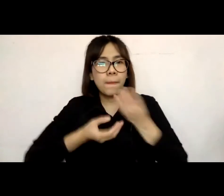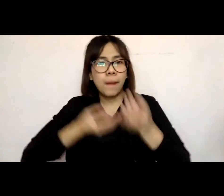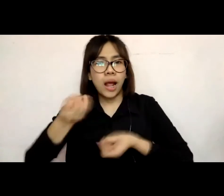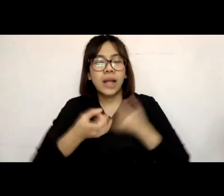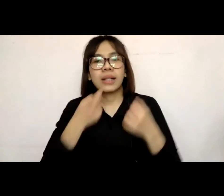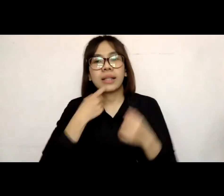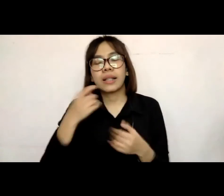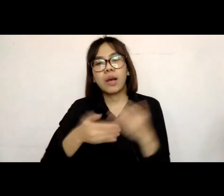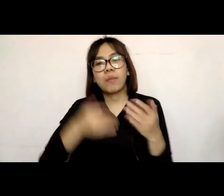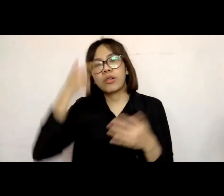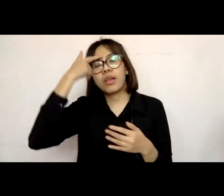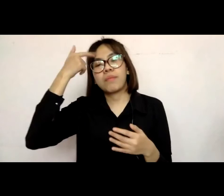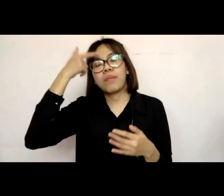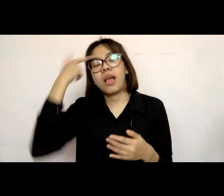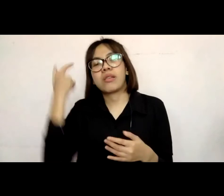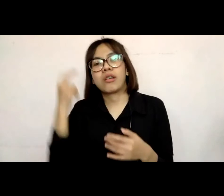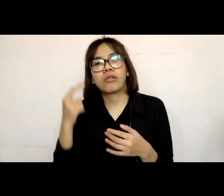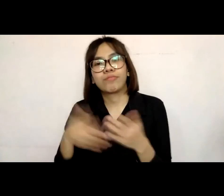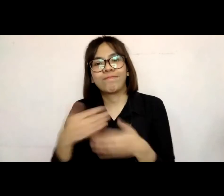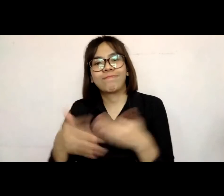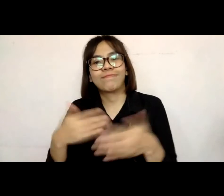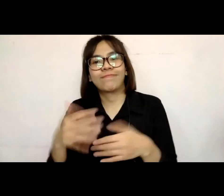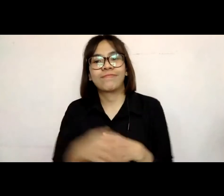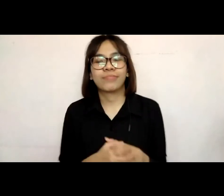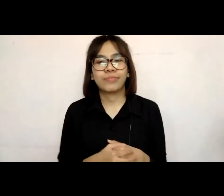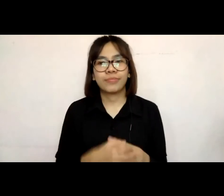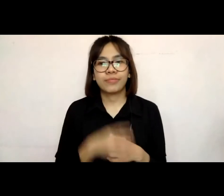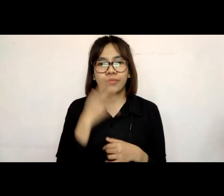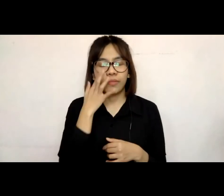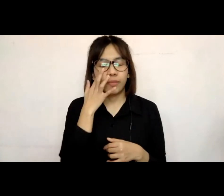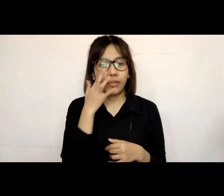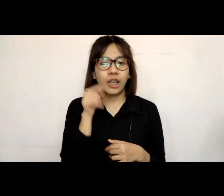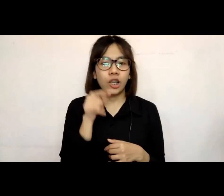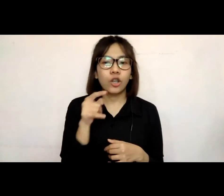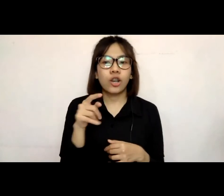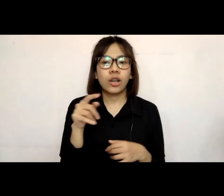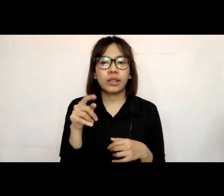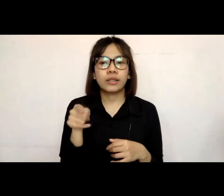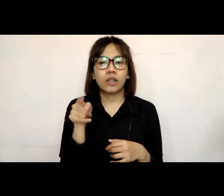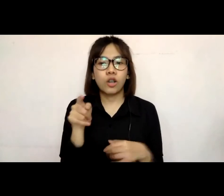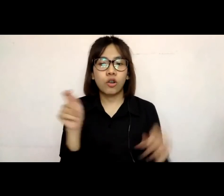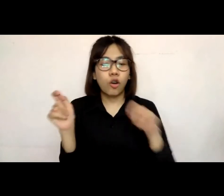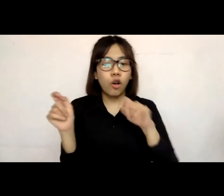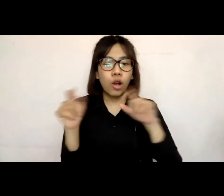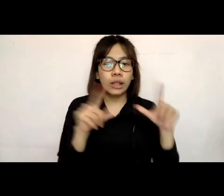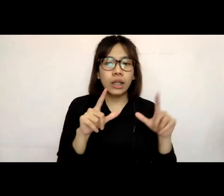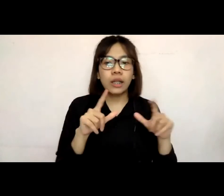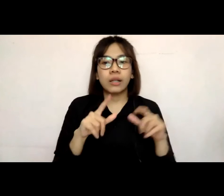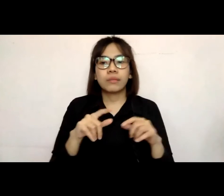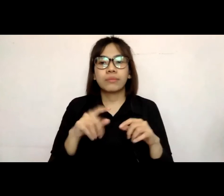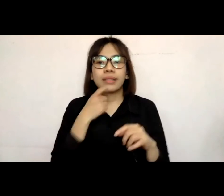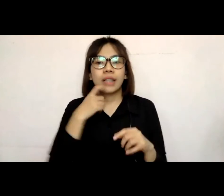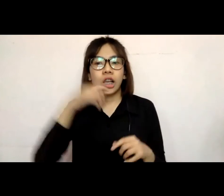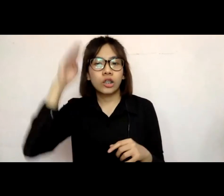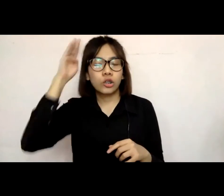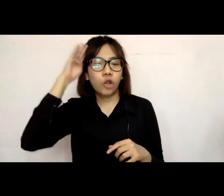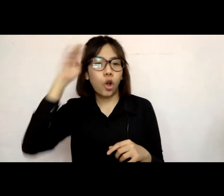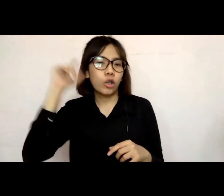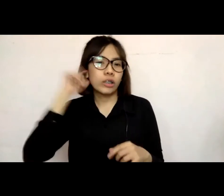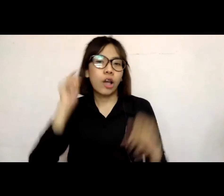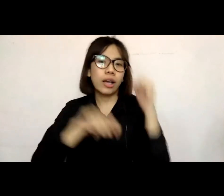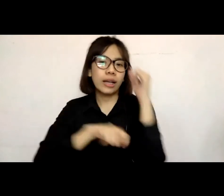ke Save the Children yang sudah memberikan kesempatan pada saya untuk ikut serta dalam